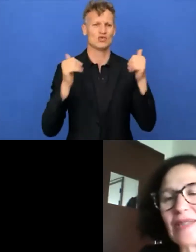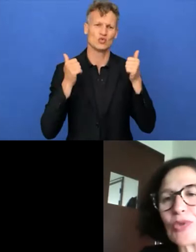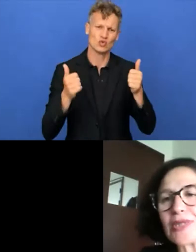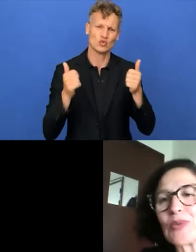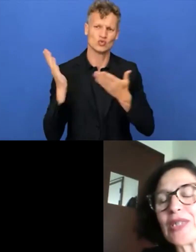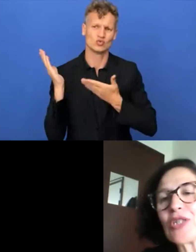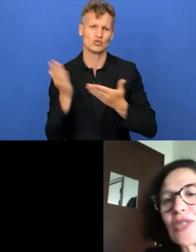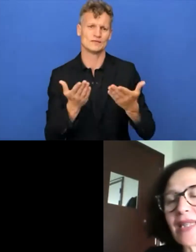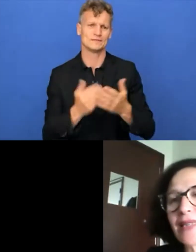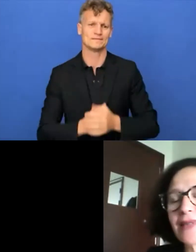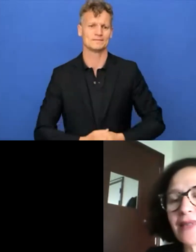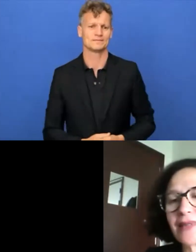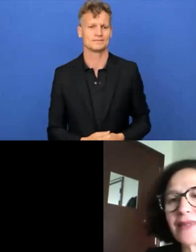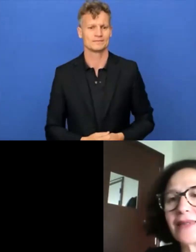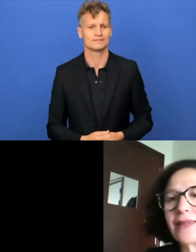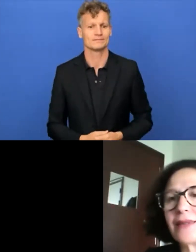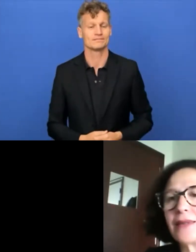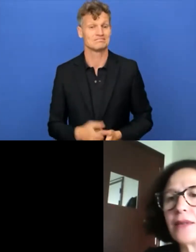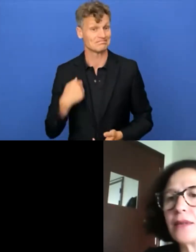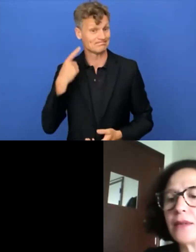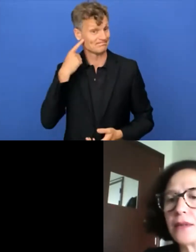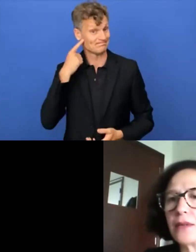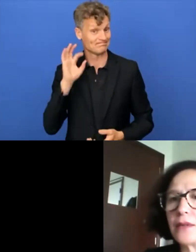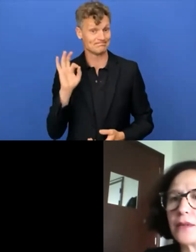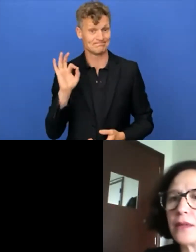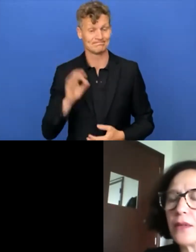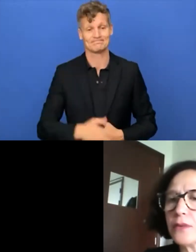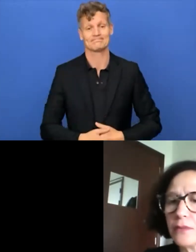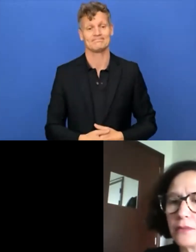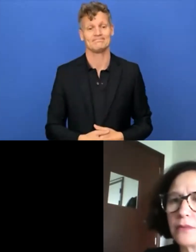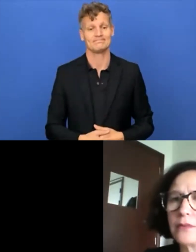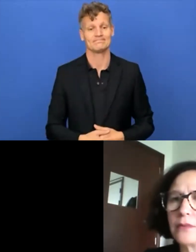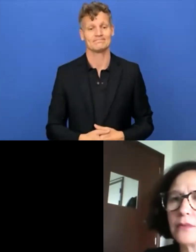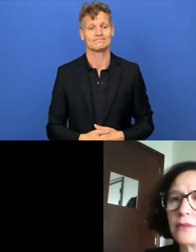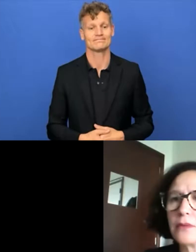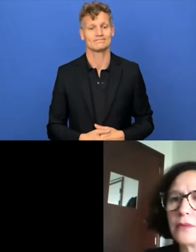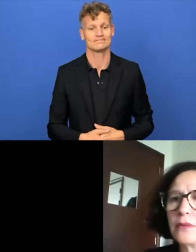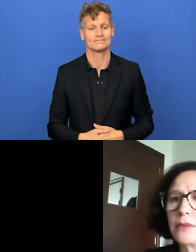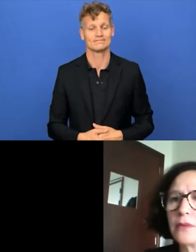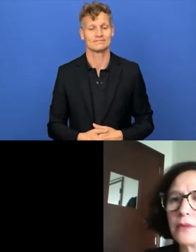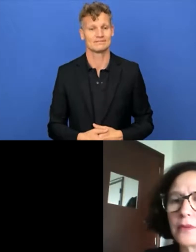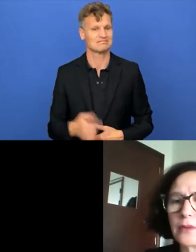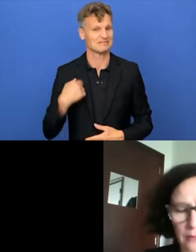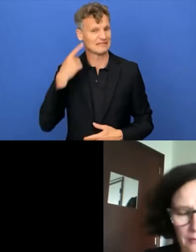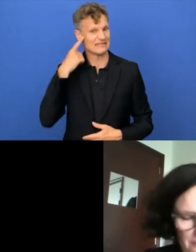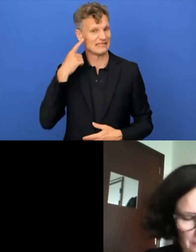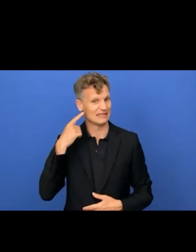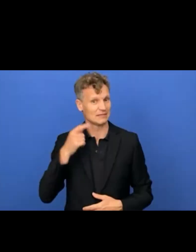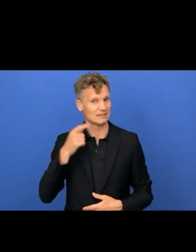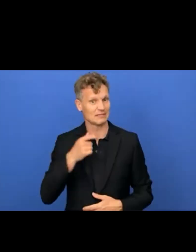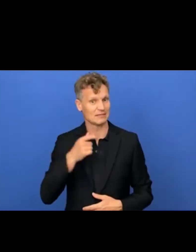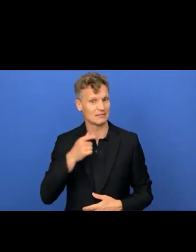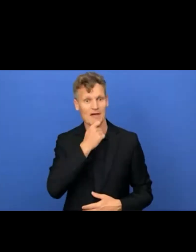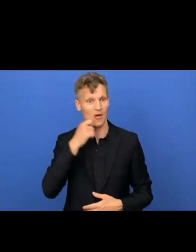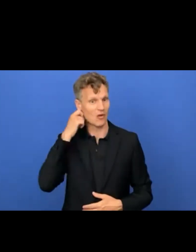Sarah. C'est une question très, très intéressante. En effet. On ne vous entend pas très bien. Peut-être que votre micro